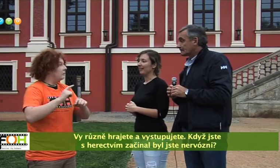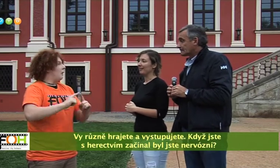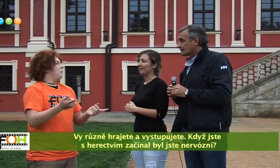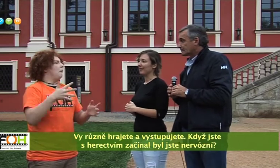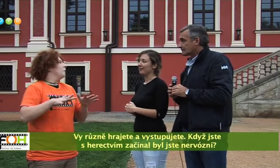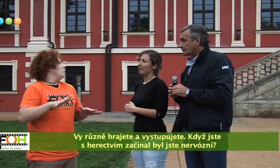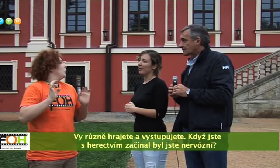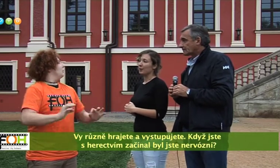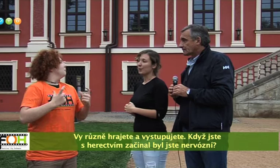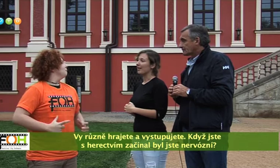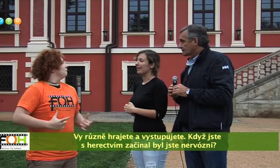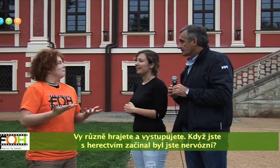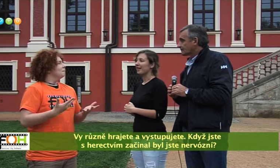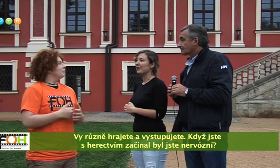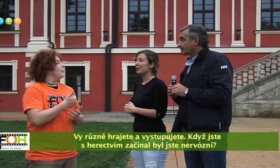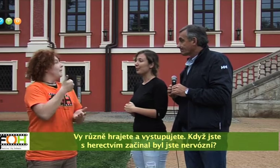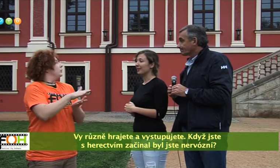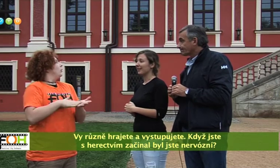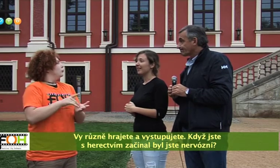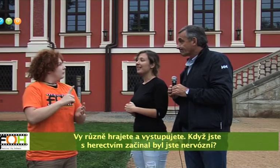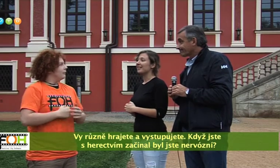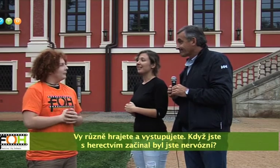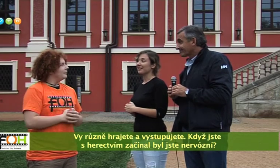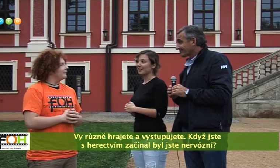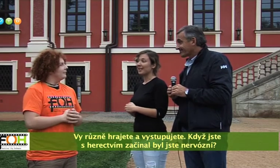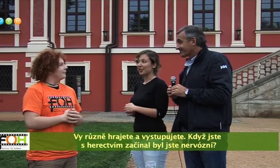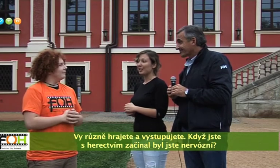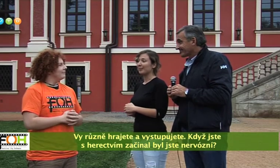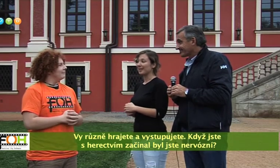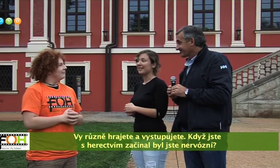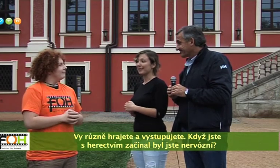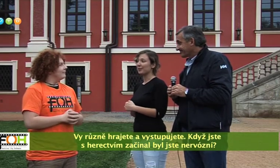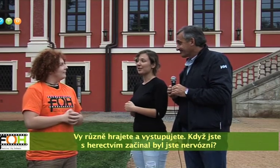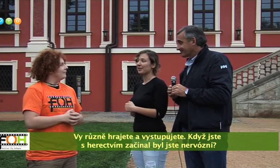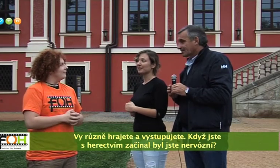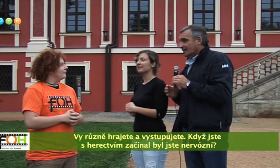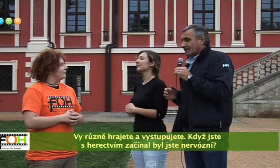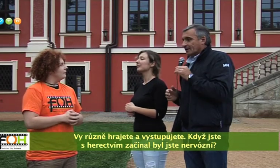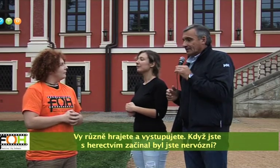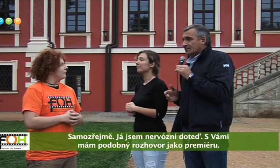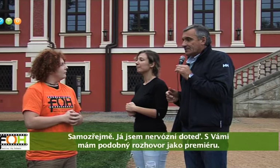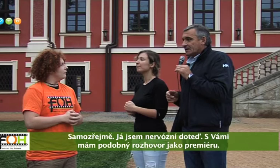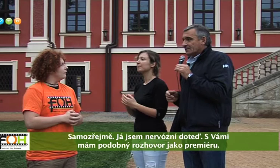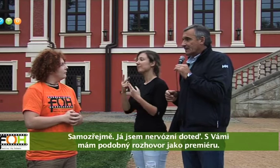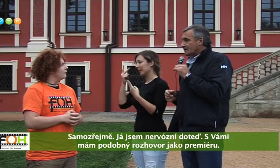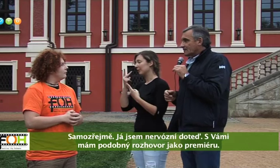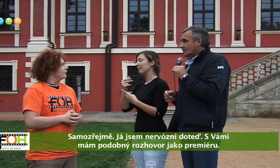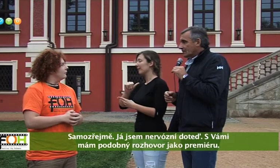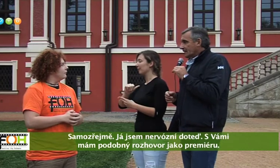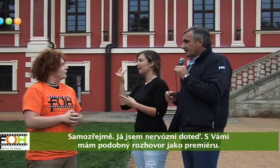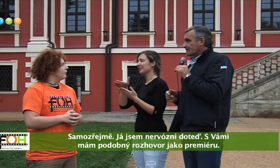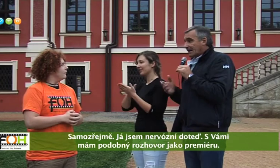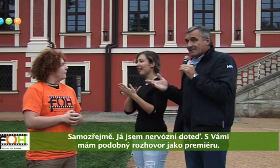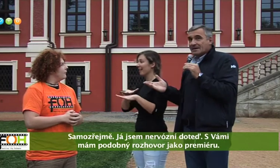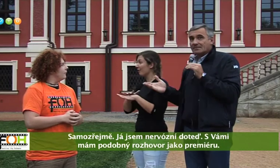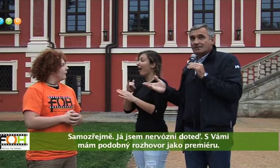A vy různě hrajete a vystupujete. Když jste začínal, byl jste nervózní? Samozřejmě, já jsem nervózní